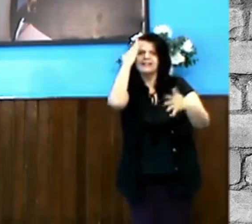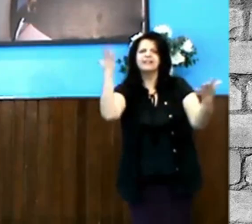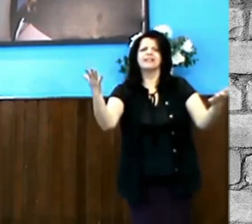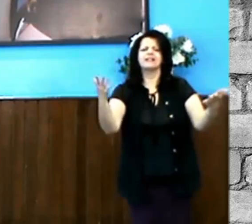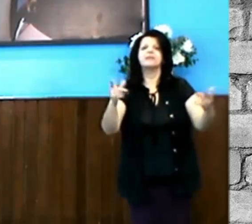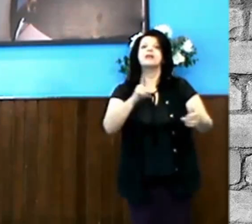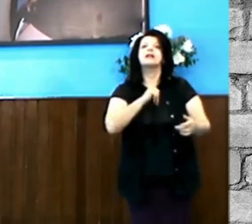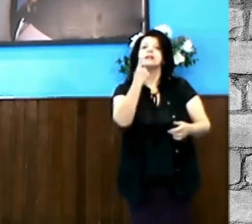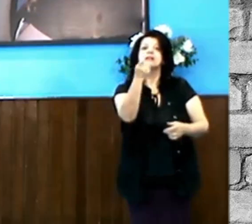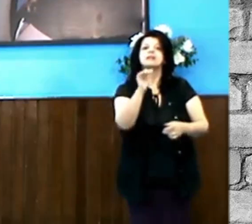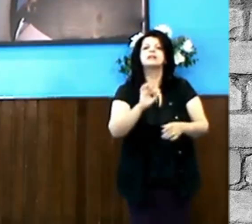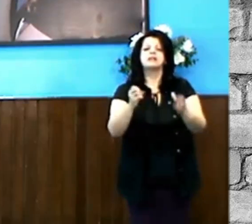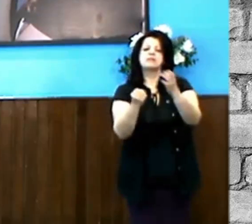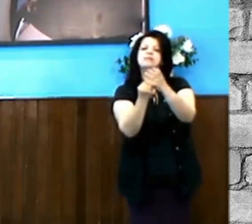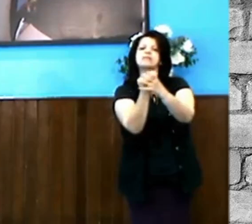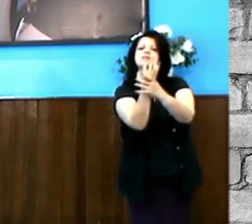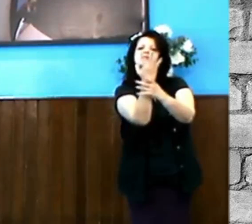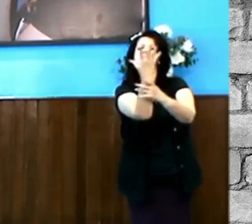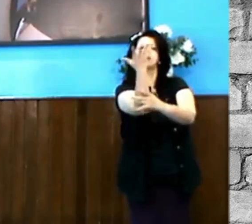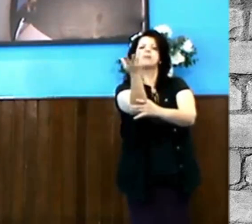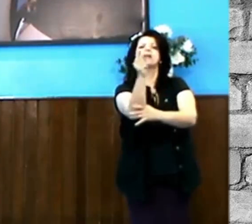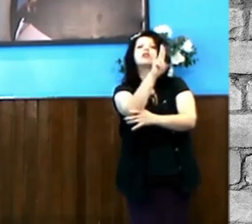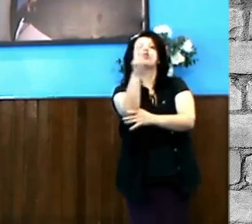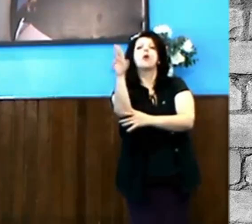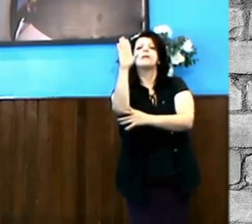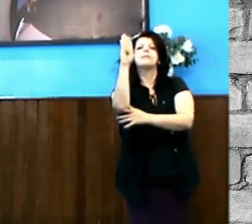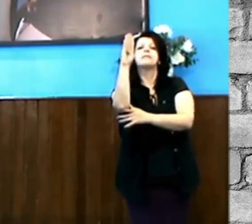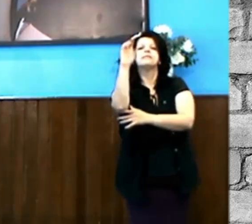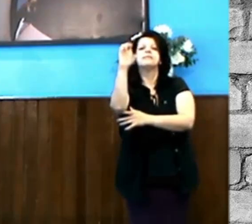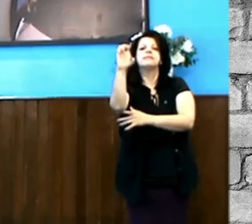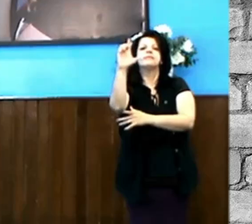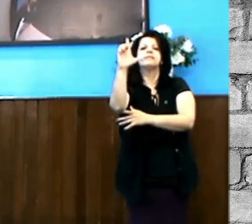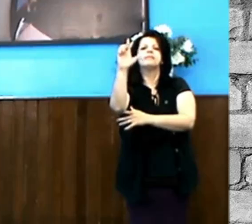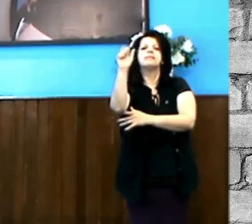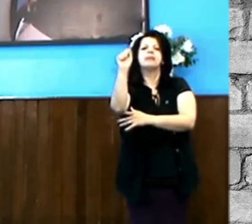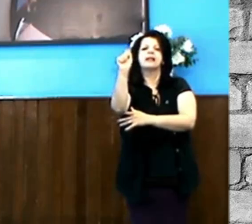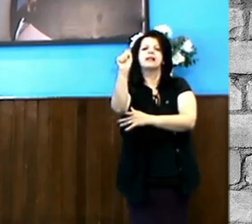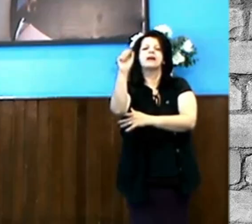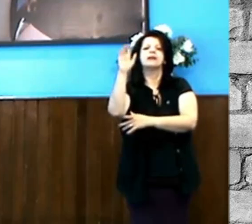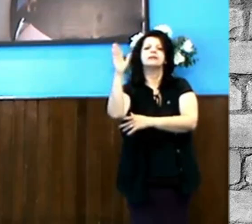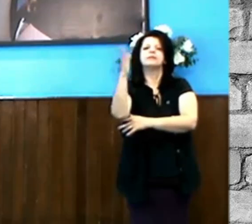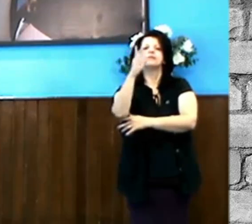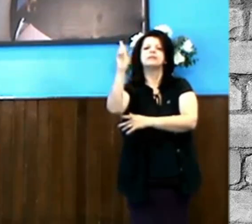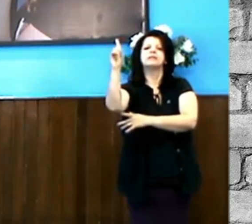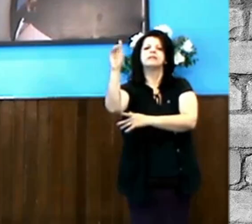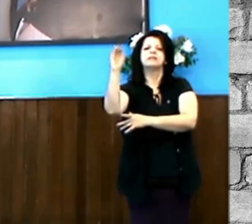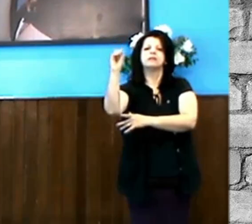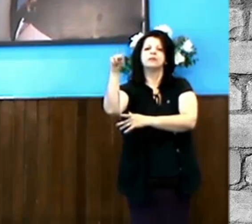uma planta que é chamada de belladonna. Pesquisa na internet sobre ela. A belladonna. Uma planta, como eu disse, muito